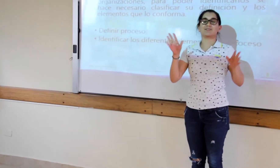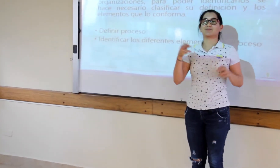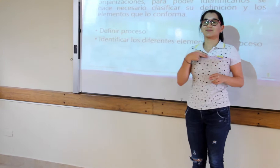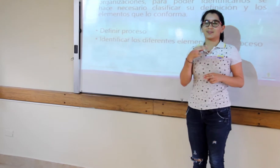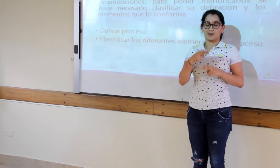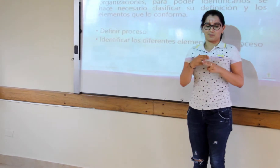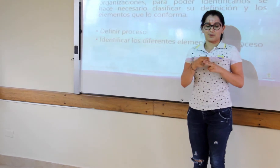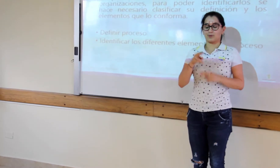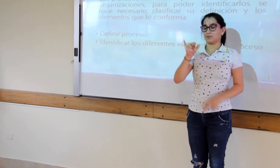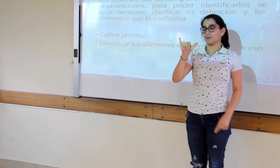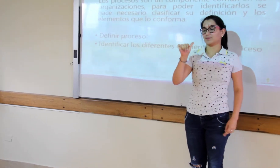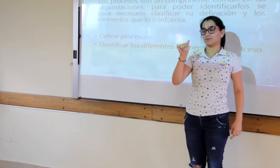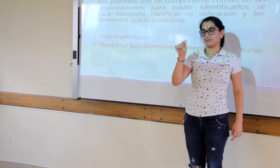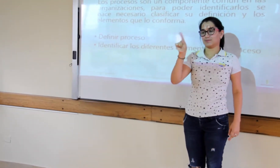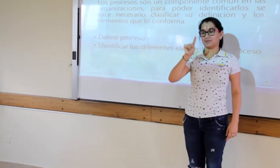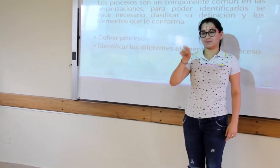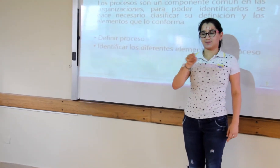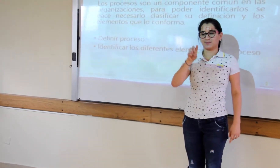Muy buenos días.